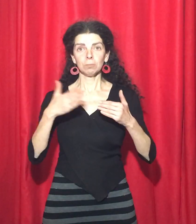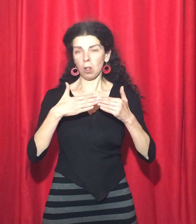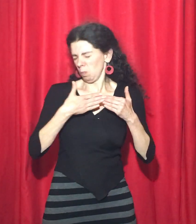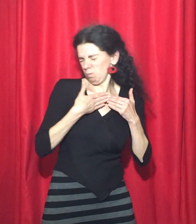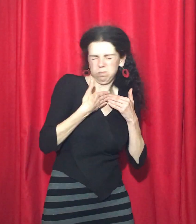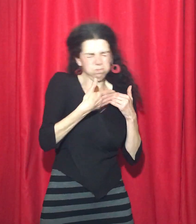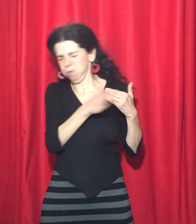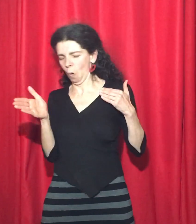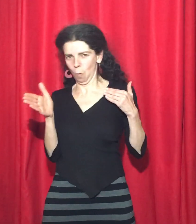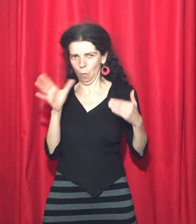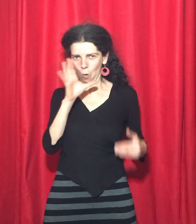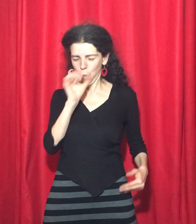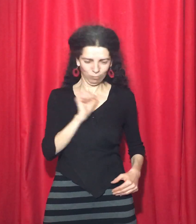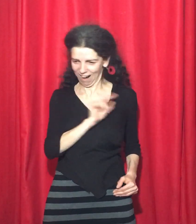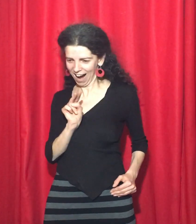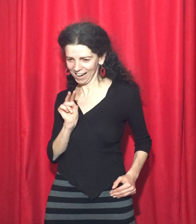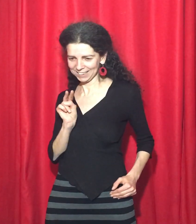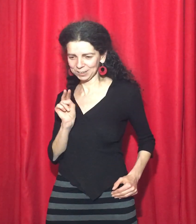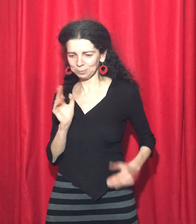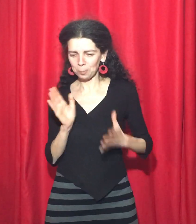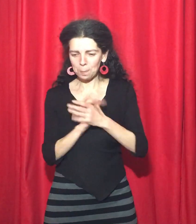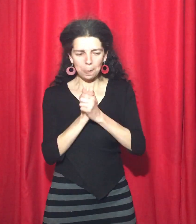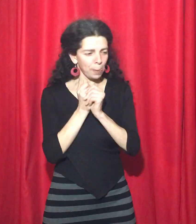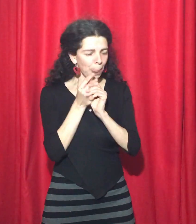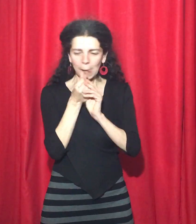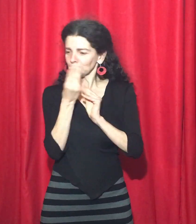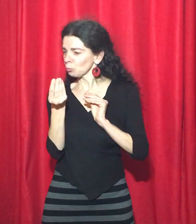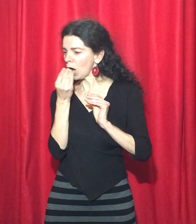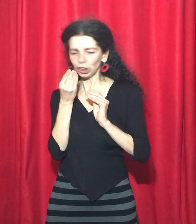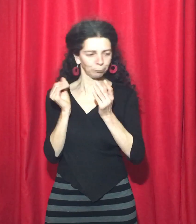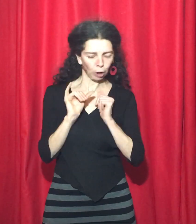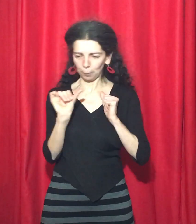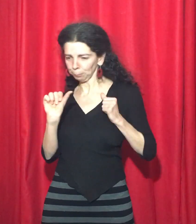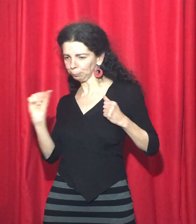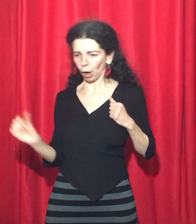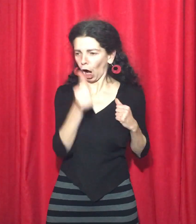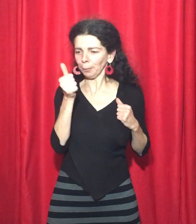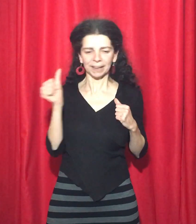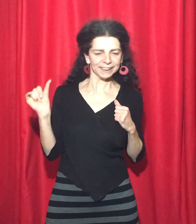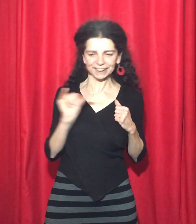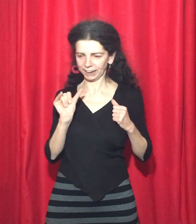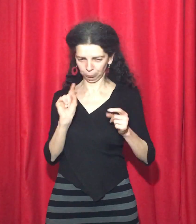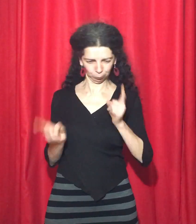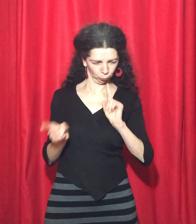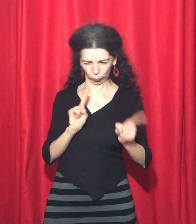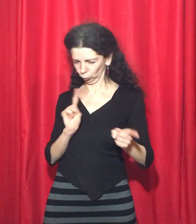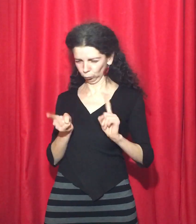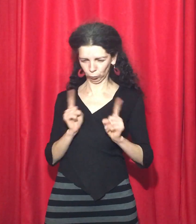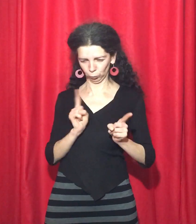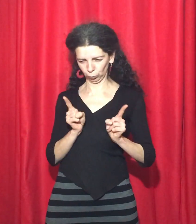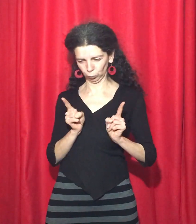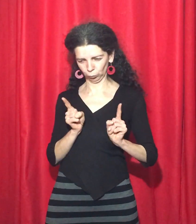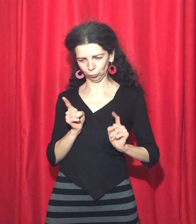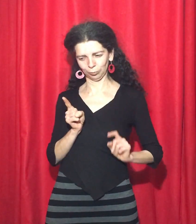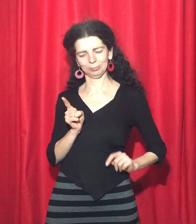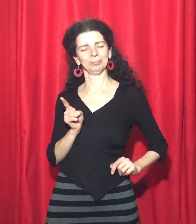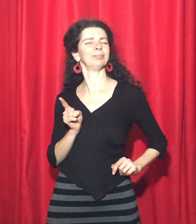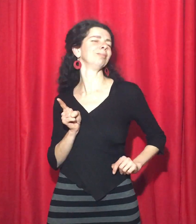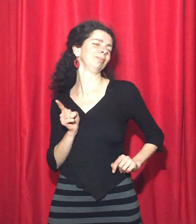La porte s'ouvrit. « Je suis prêt pour le festin, par qui je commence ?»